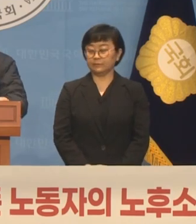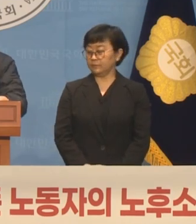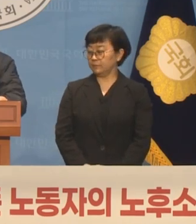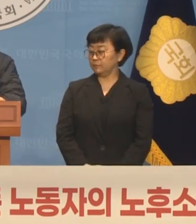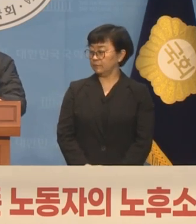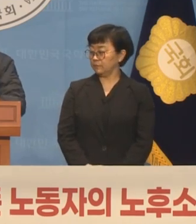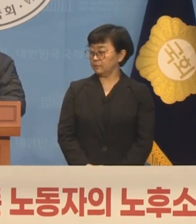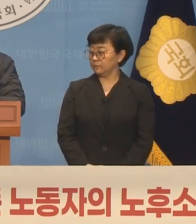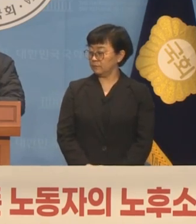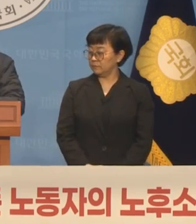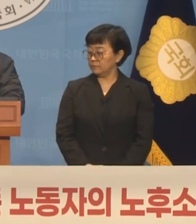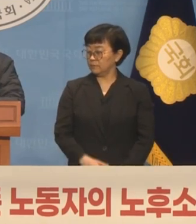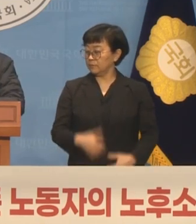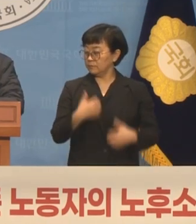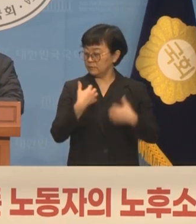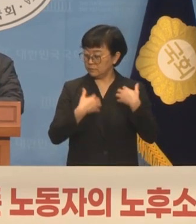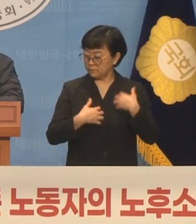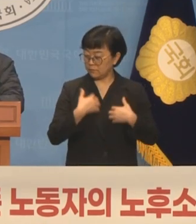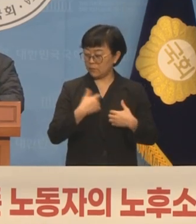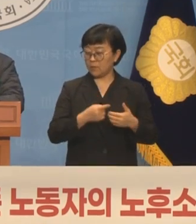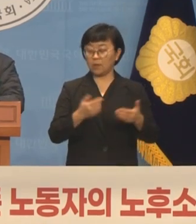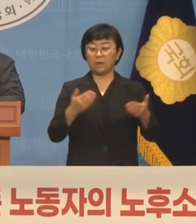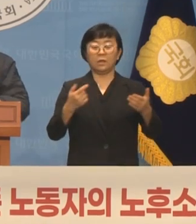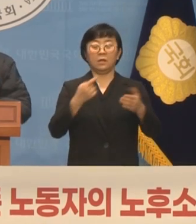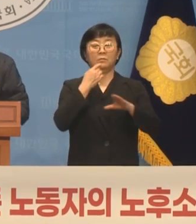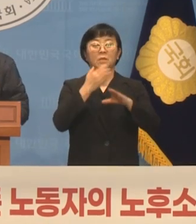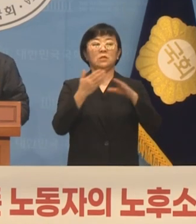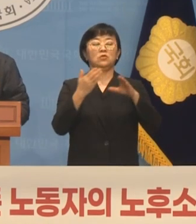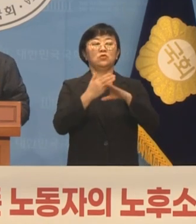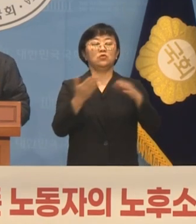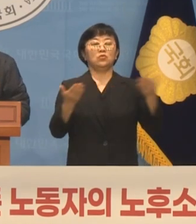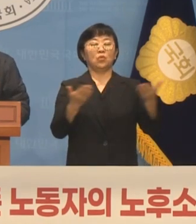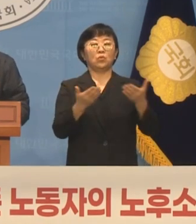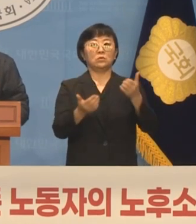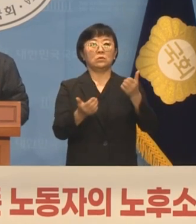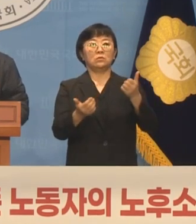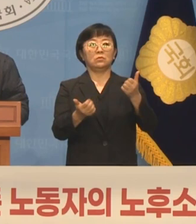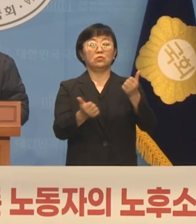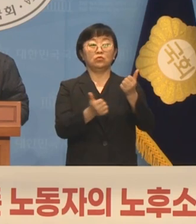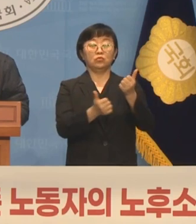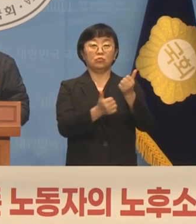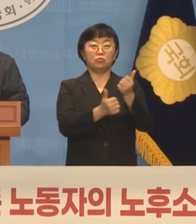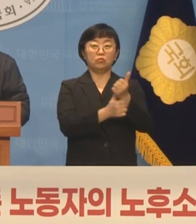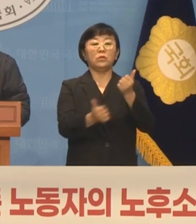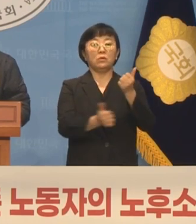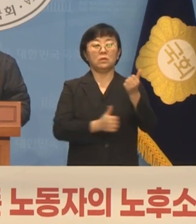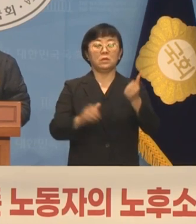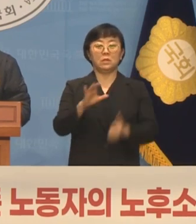예, 반갑습니다. 민주노총 수석부위원장 이태환입니다.